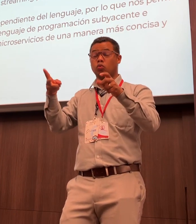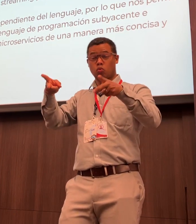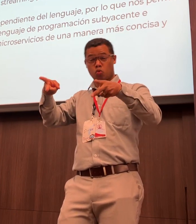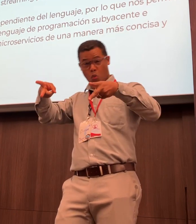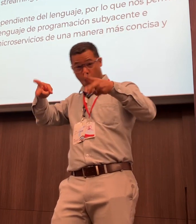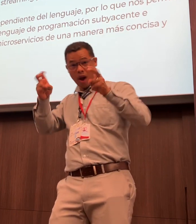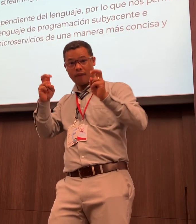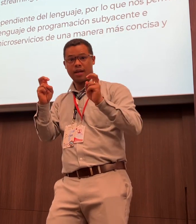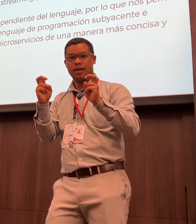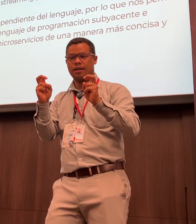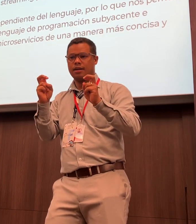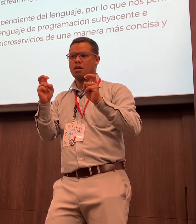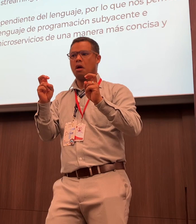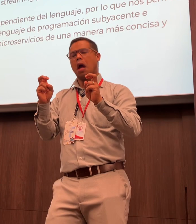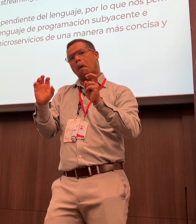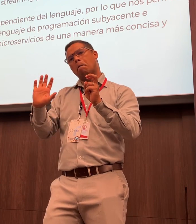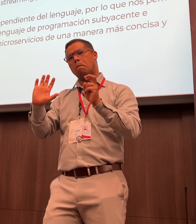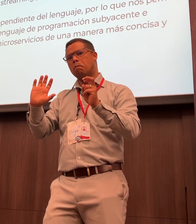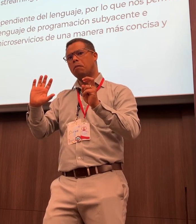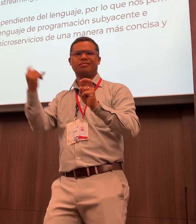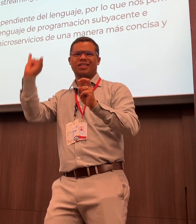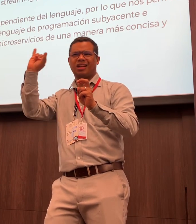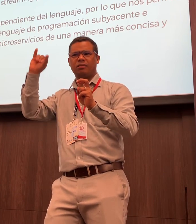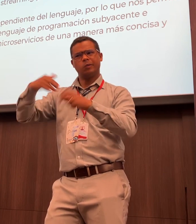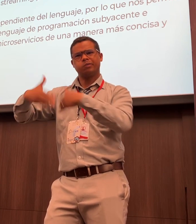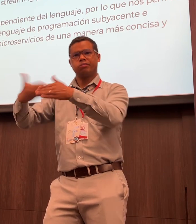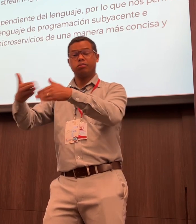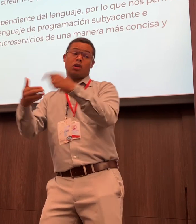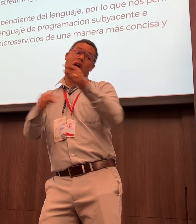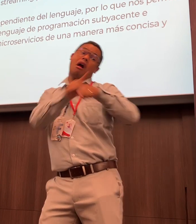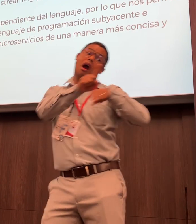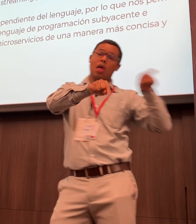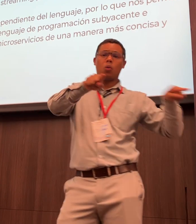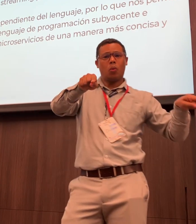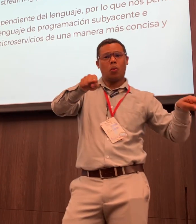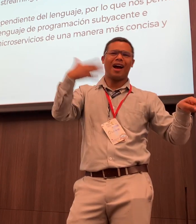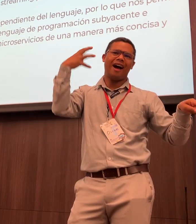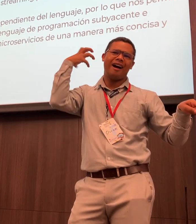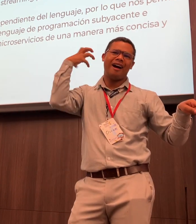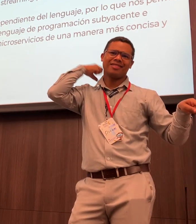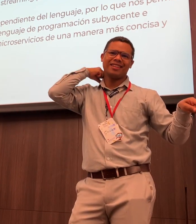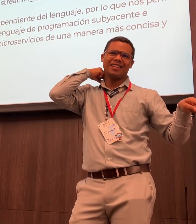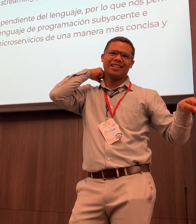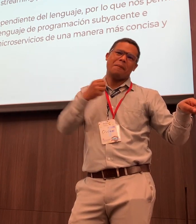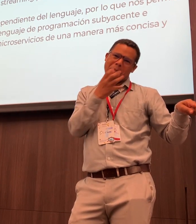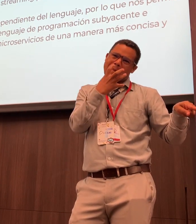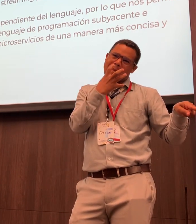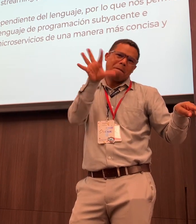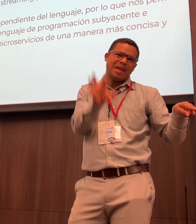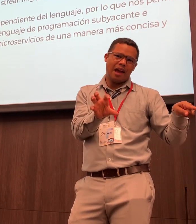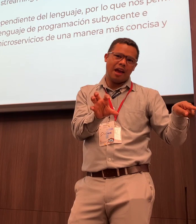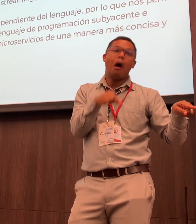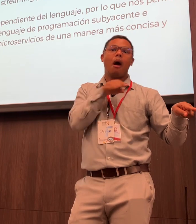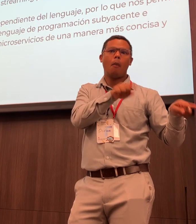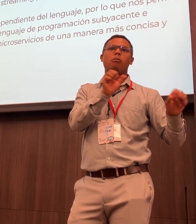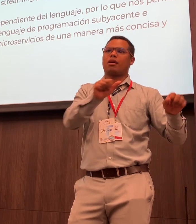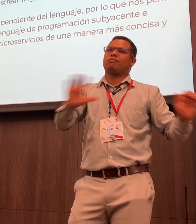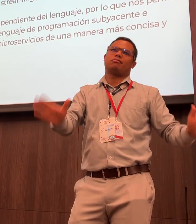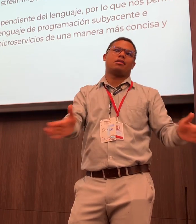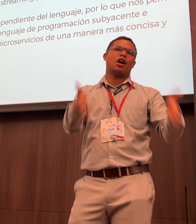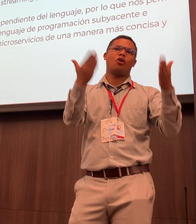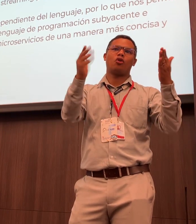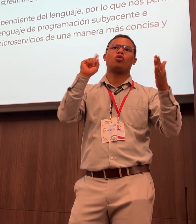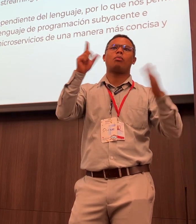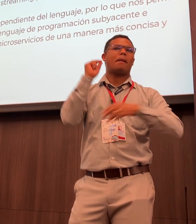la experiencia de usuario, porque van a llegar todos los mensajes más rápidos. También tenemos capacidad de streaming, que nos da la posibilidad